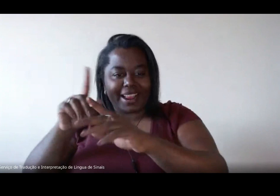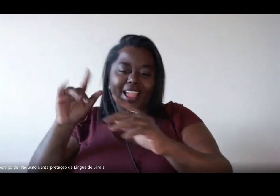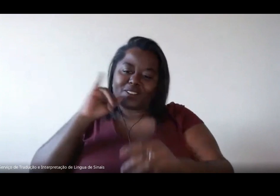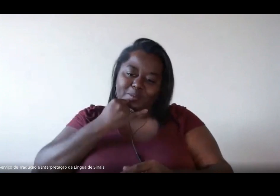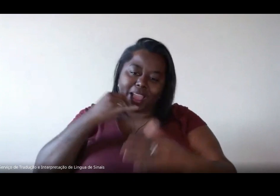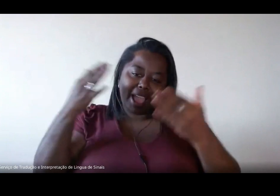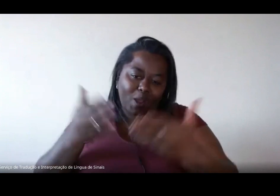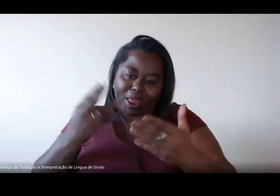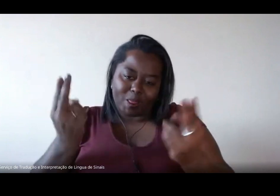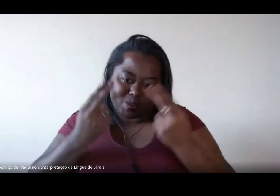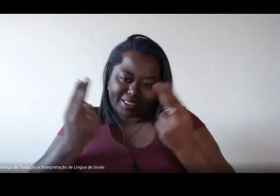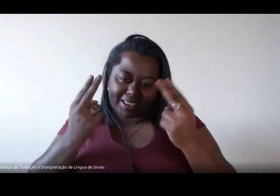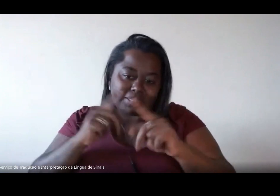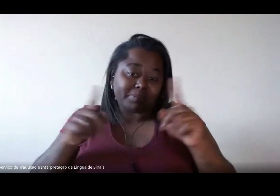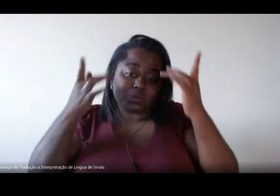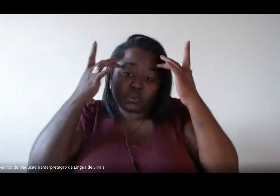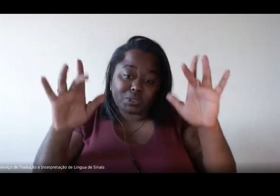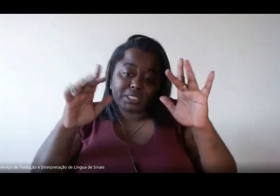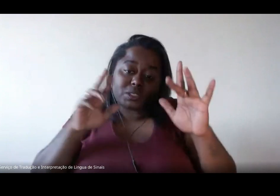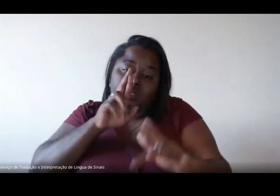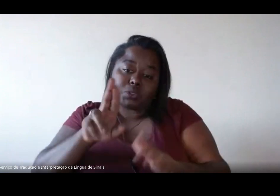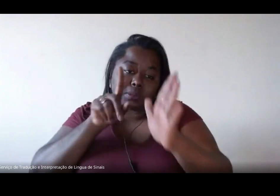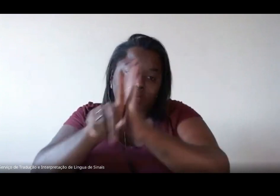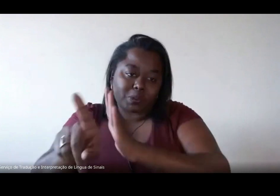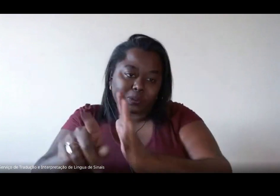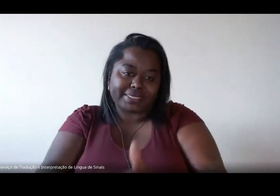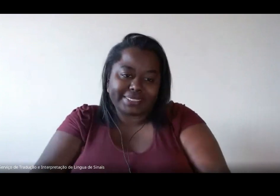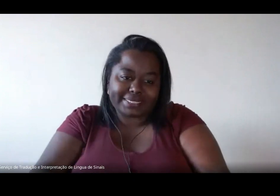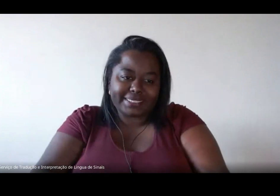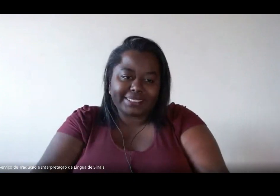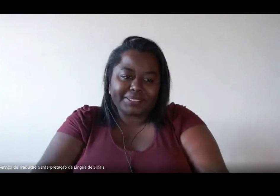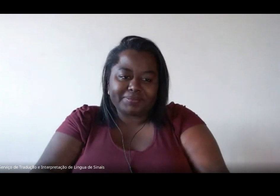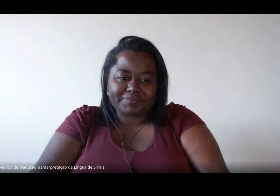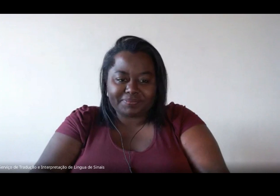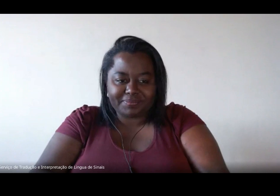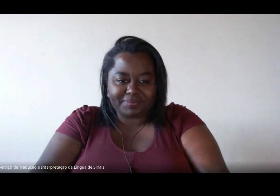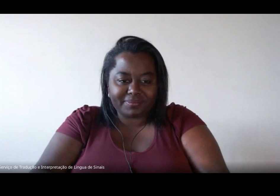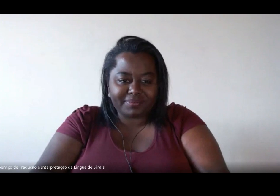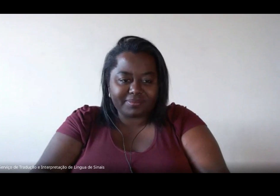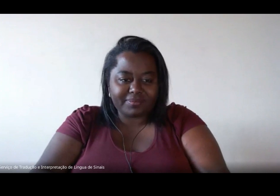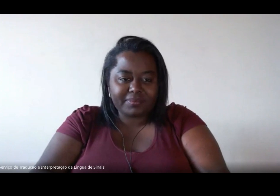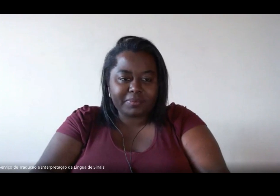Infelizmente, agora não dá. Mas não sei se eu respondi a pergunta do Marcelo.